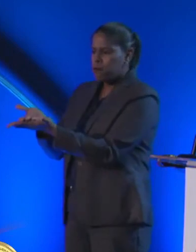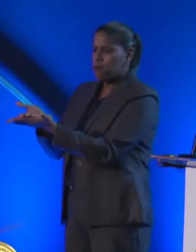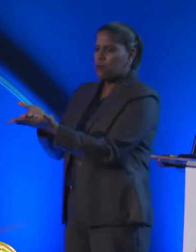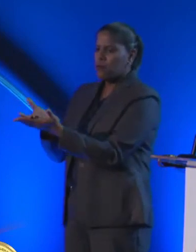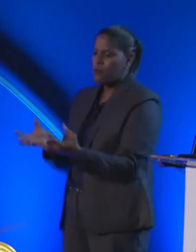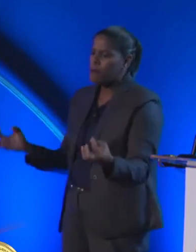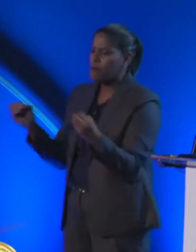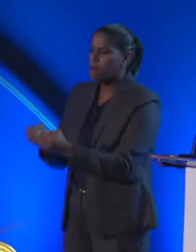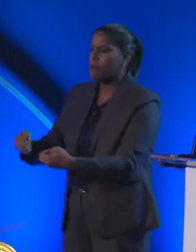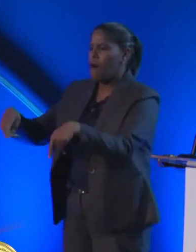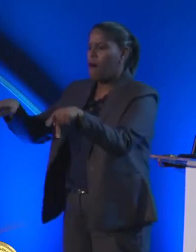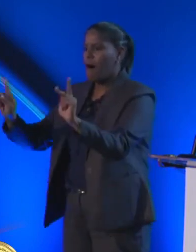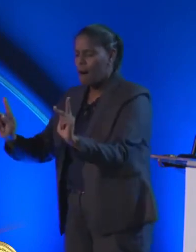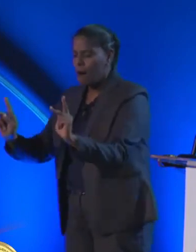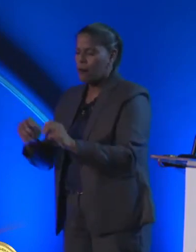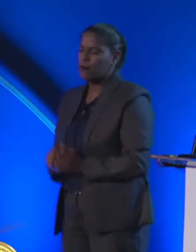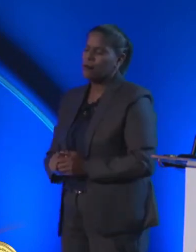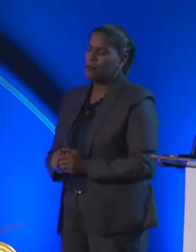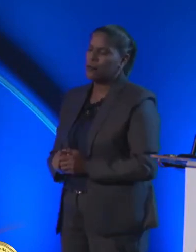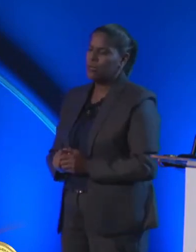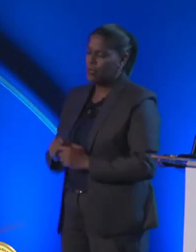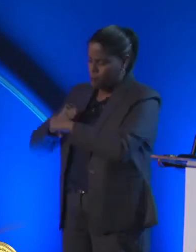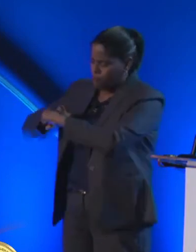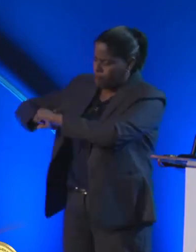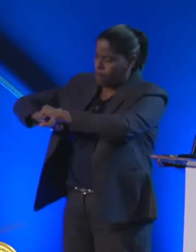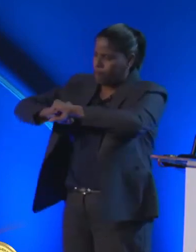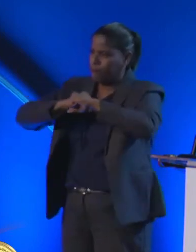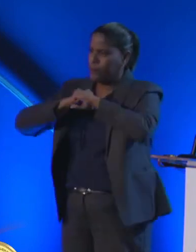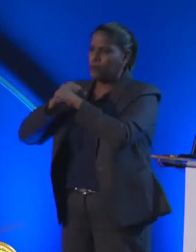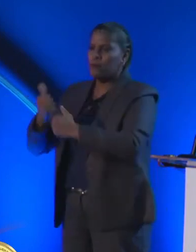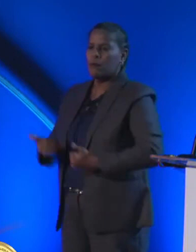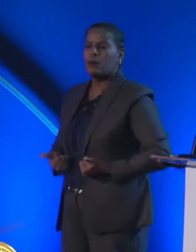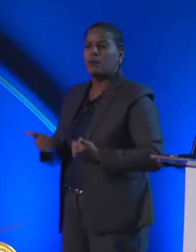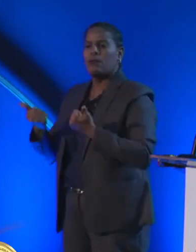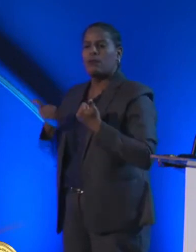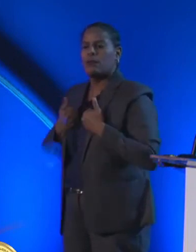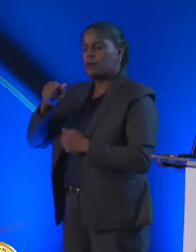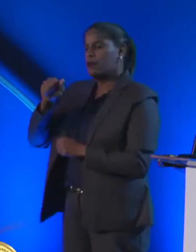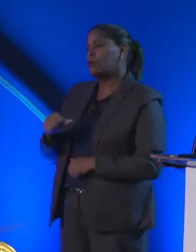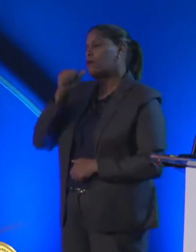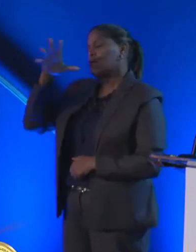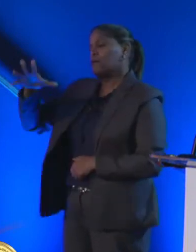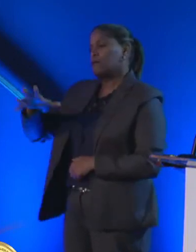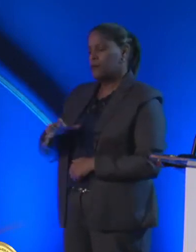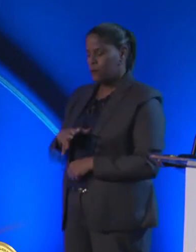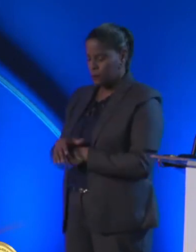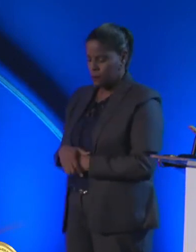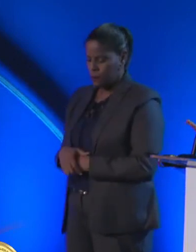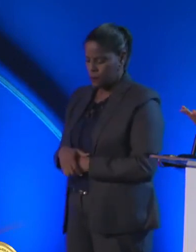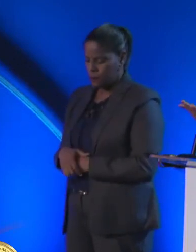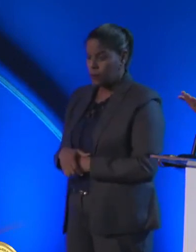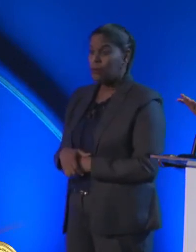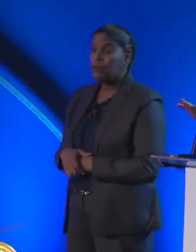más oportunidades y mayor protección a la vida de las mujeres tenemos que